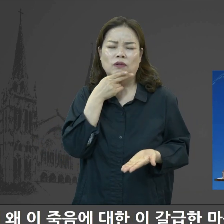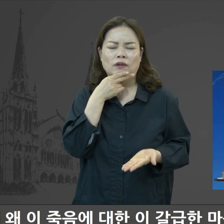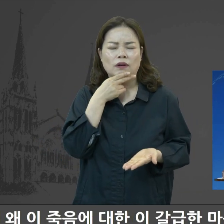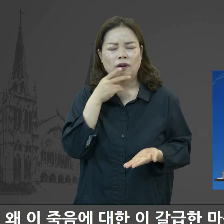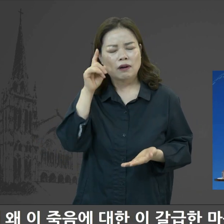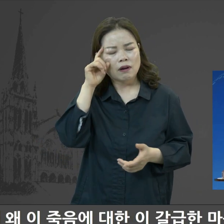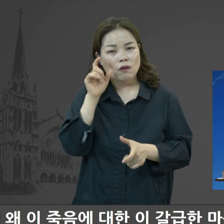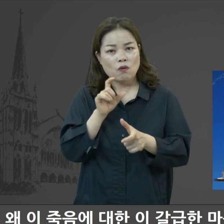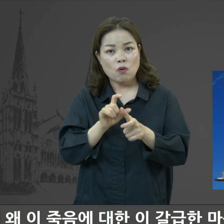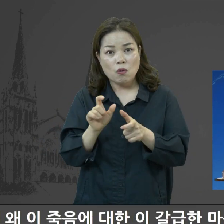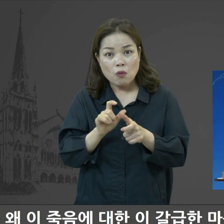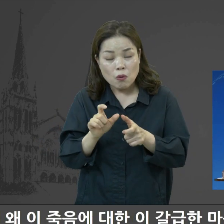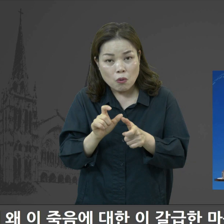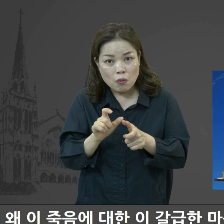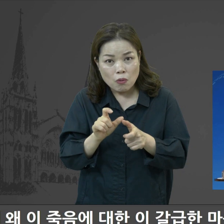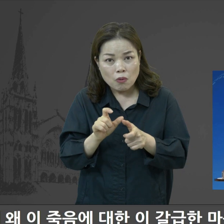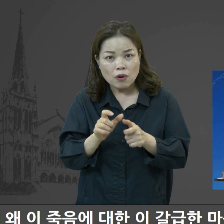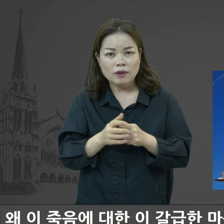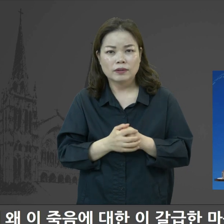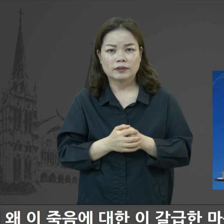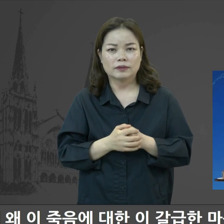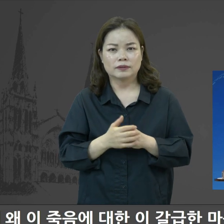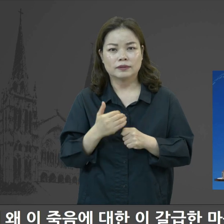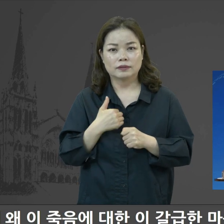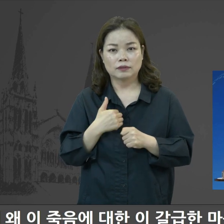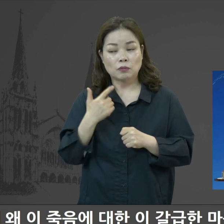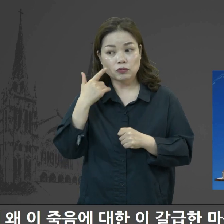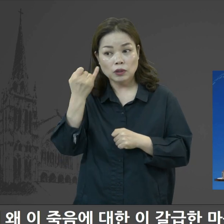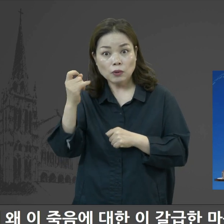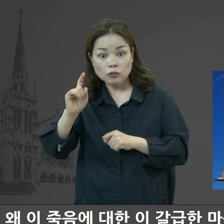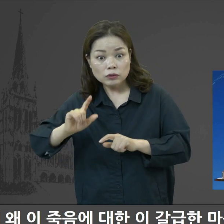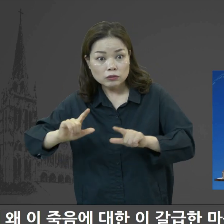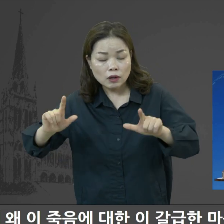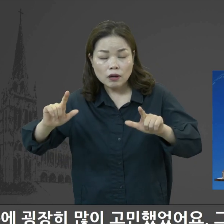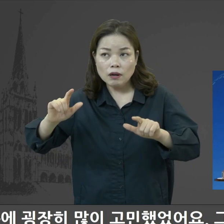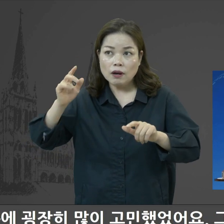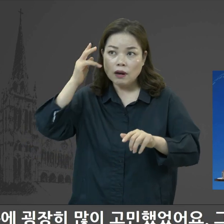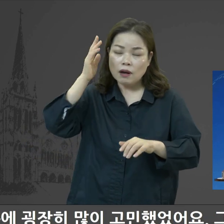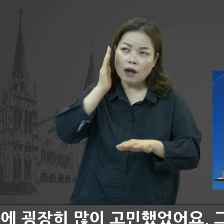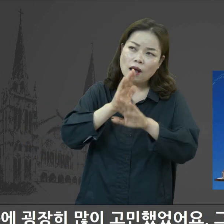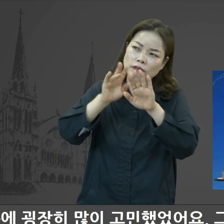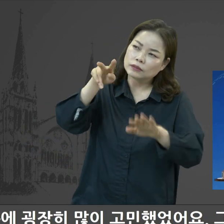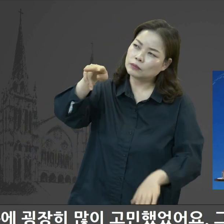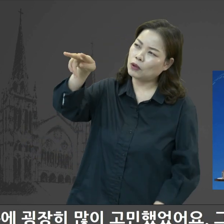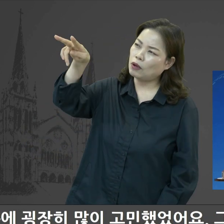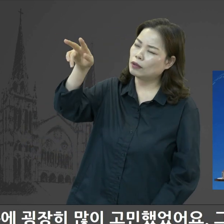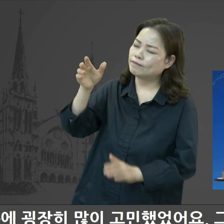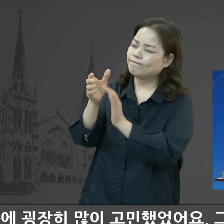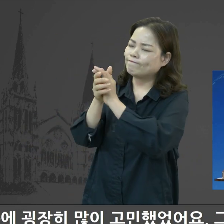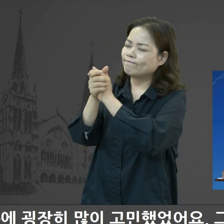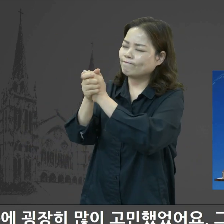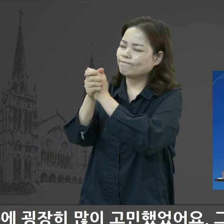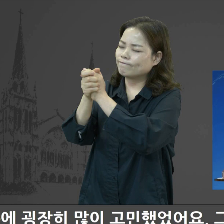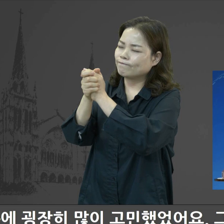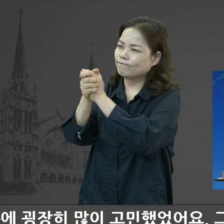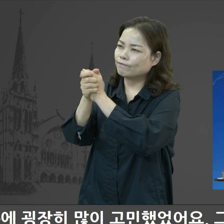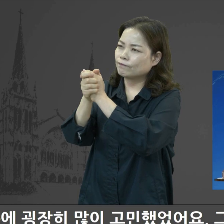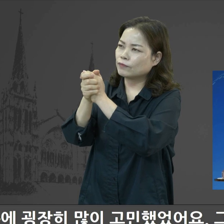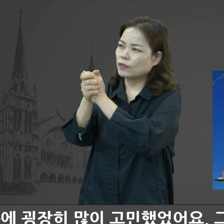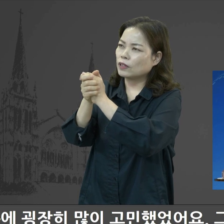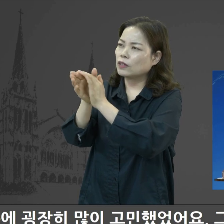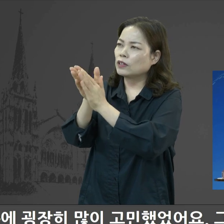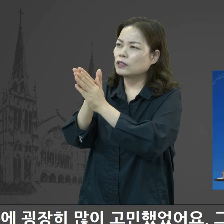많이 고민했었어요. 그러면서 제가 어느 날 하늘을 쳐다보고 그런 기도를 했습니다.